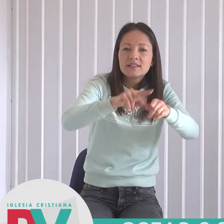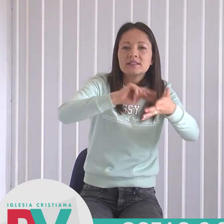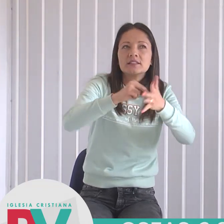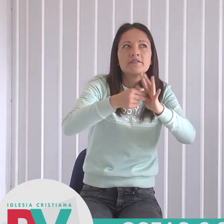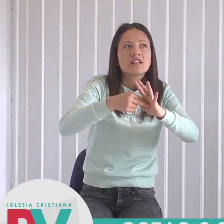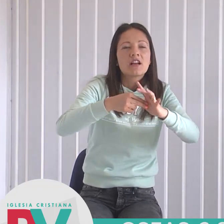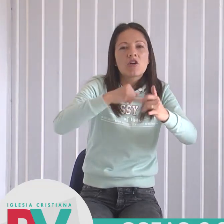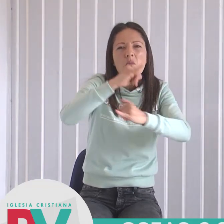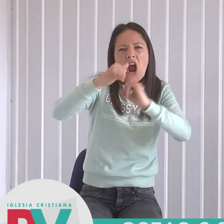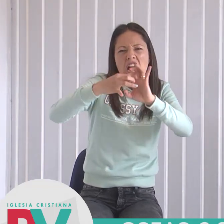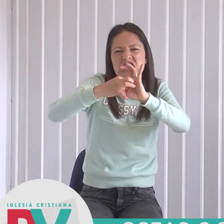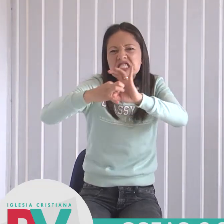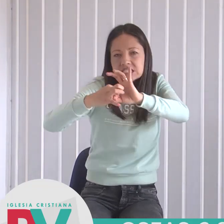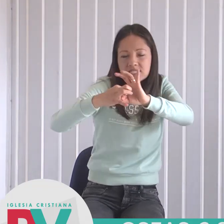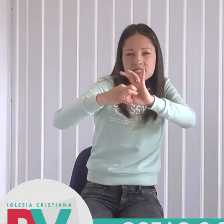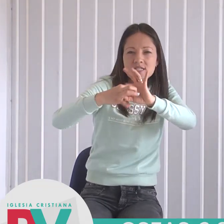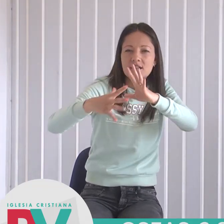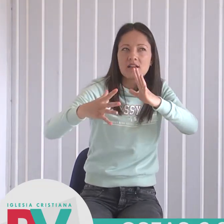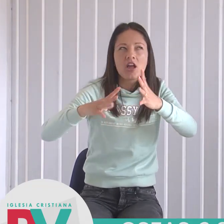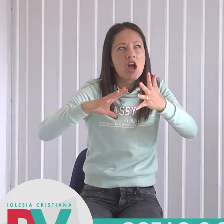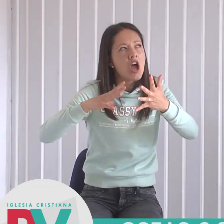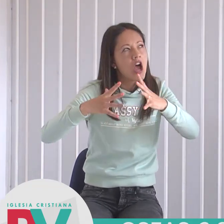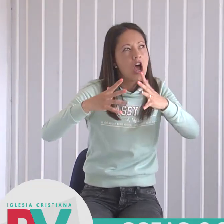pactar, unir.